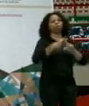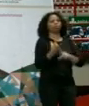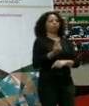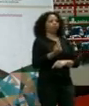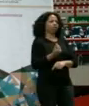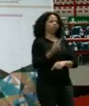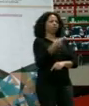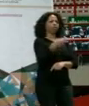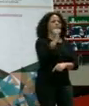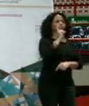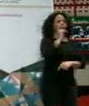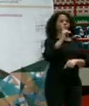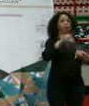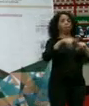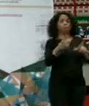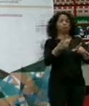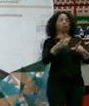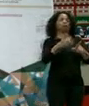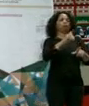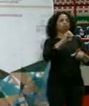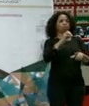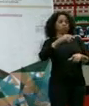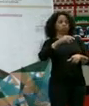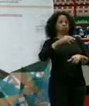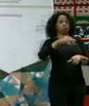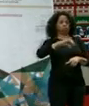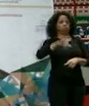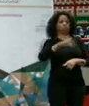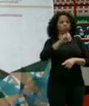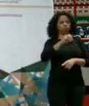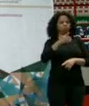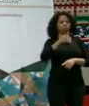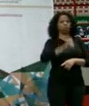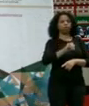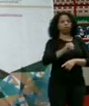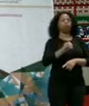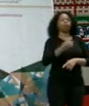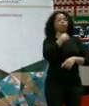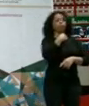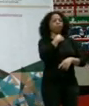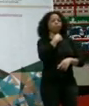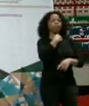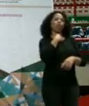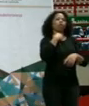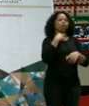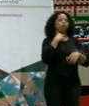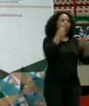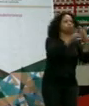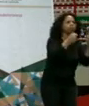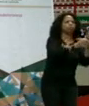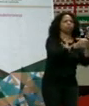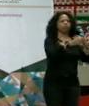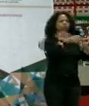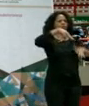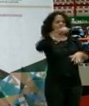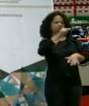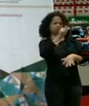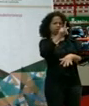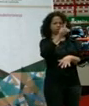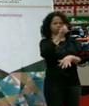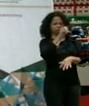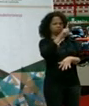ao mesmo tempo, Dom João também não pode afrontar Napoleão Bonaparte. Dom João também ele não pode dizer, não, eu não vou